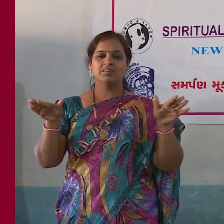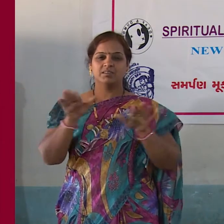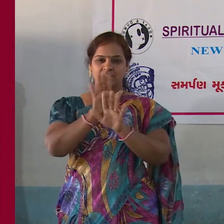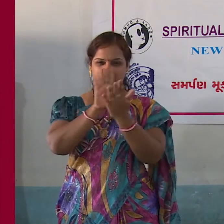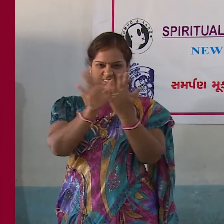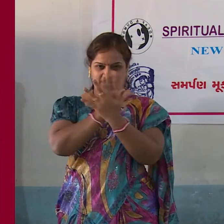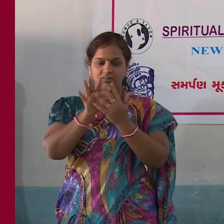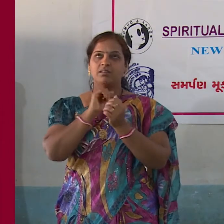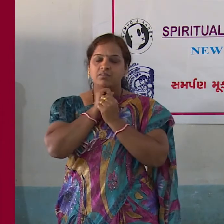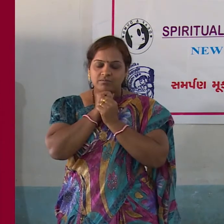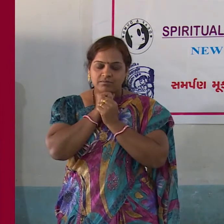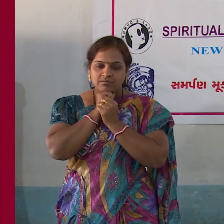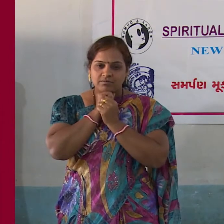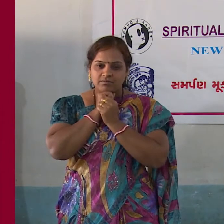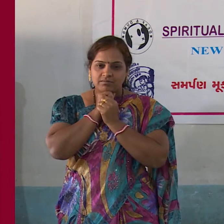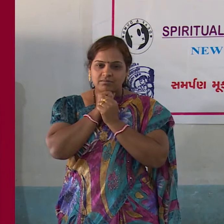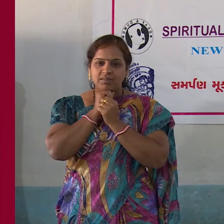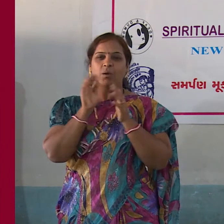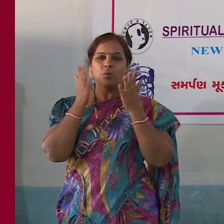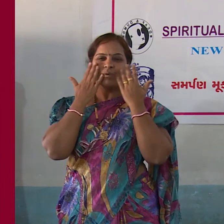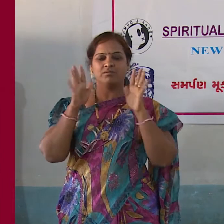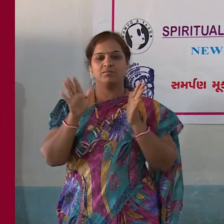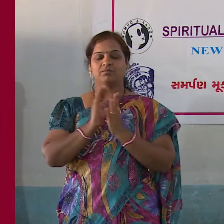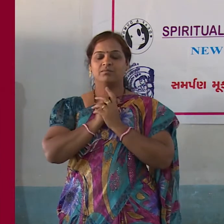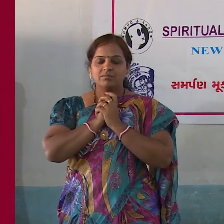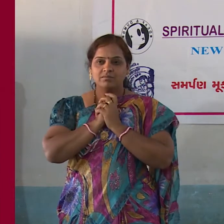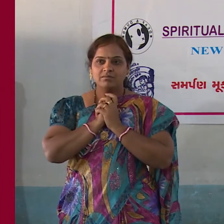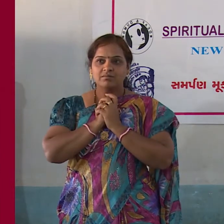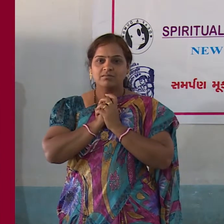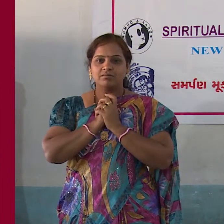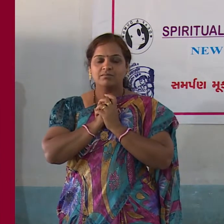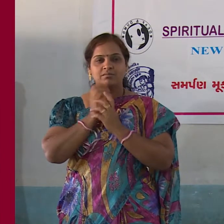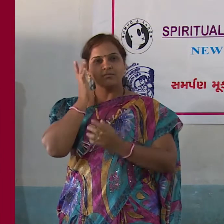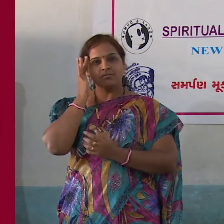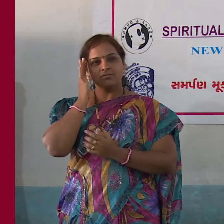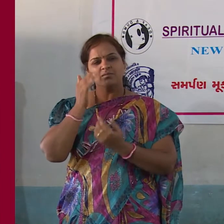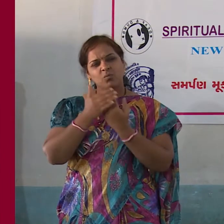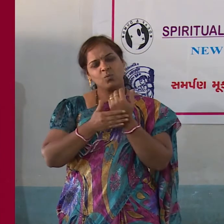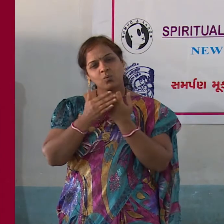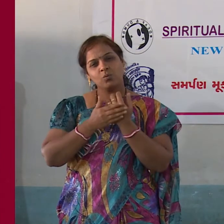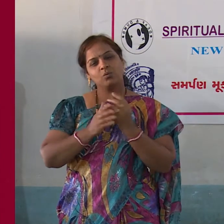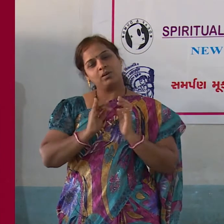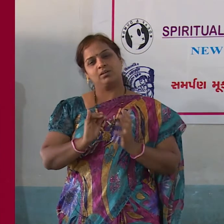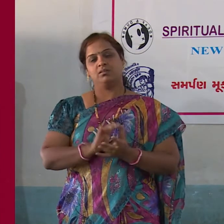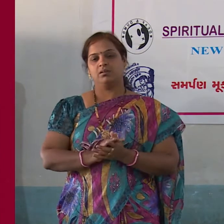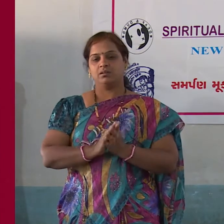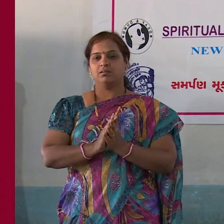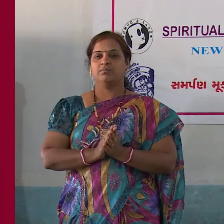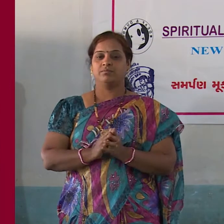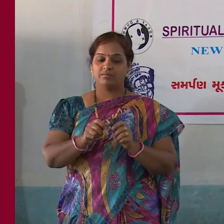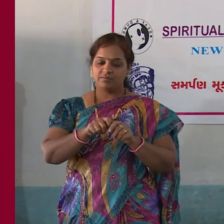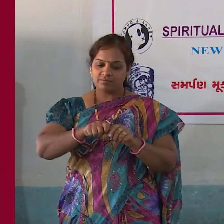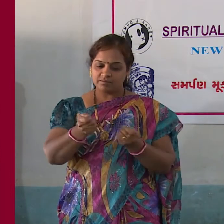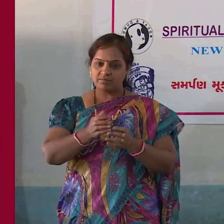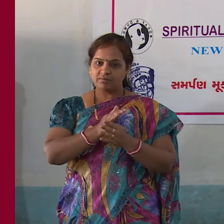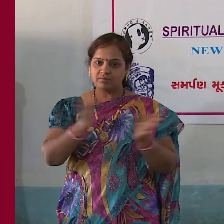जब तक पंछी पिंजरे में है तब तक उसको भी बहुत संभाल के लोग रखते हैं। जैसे वो